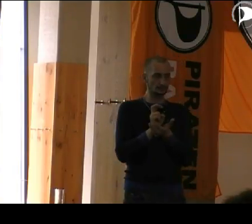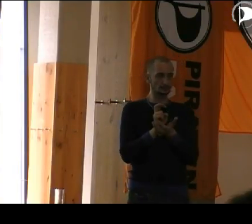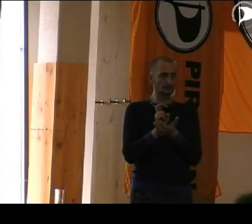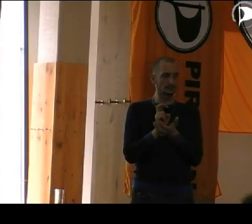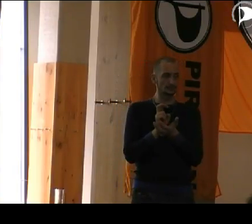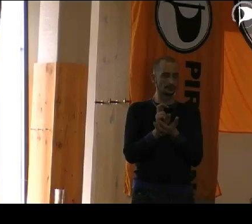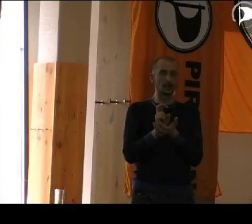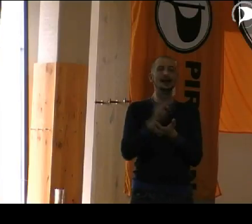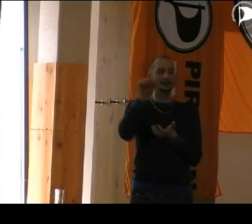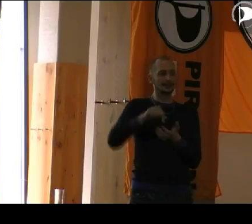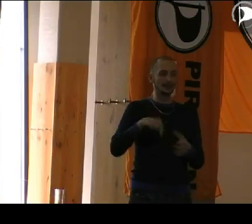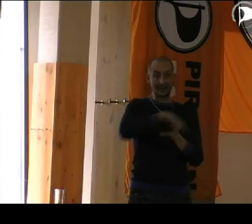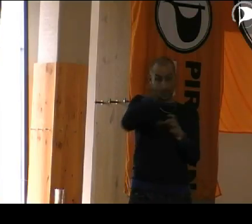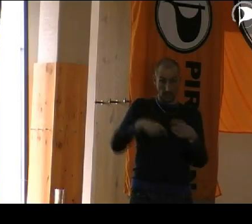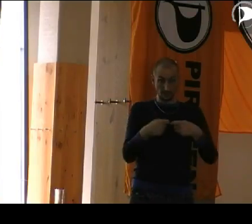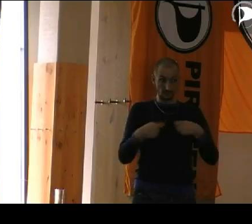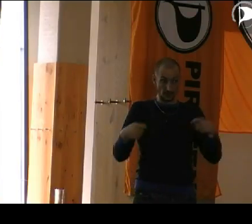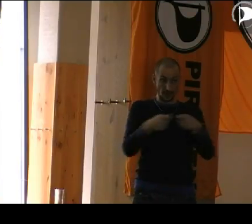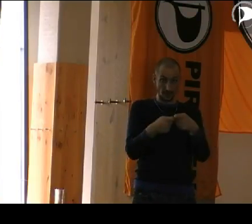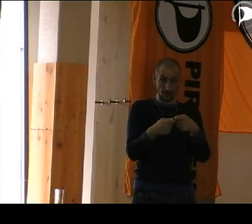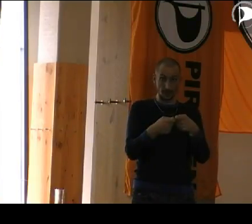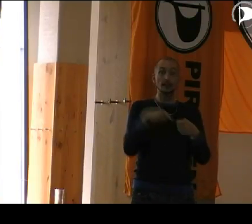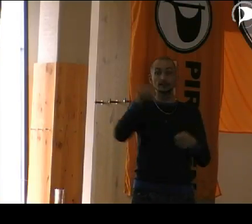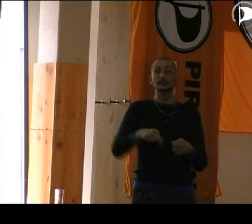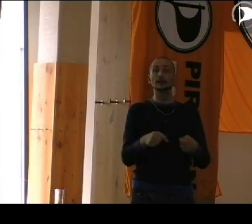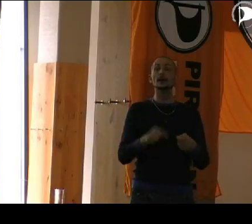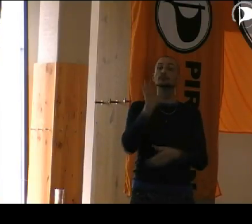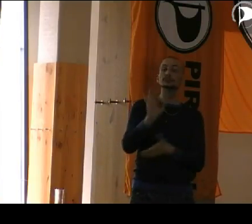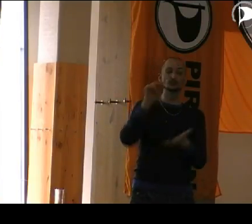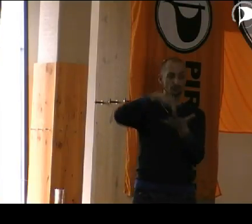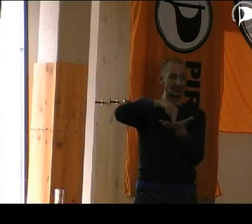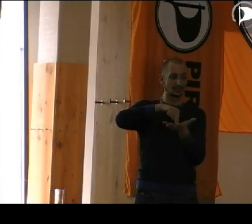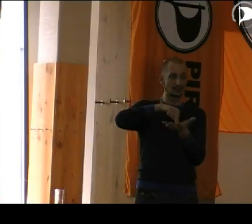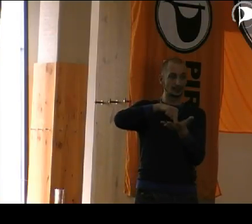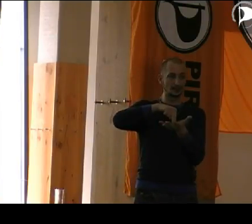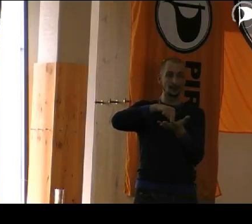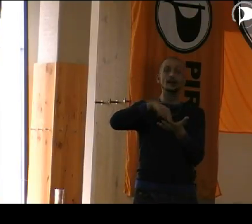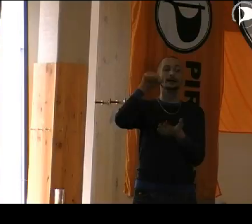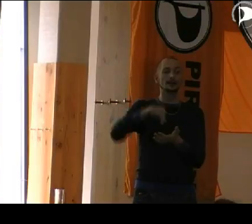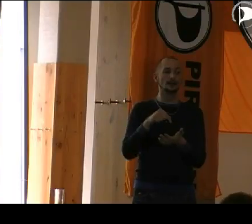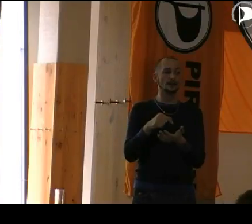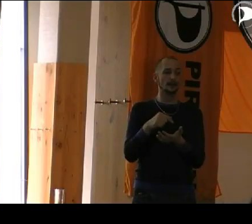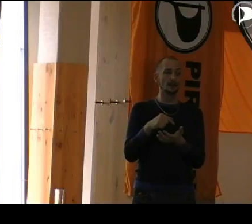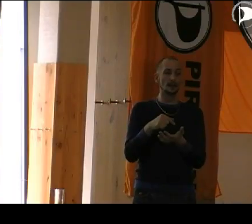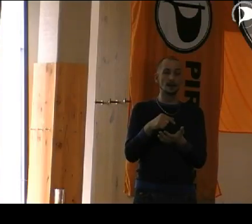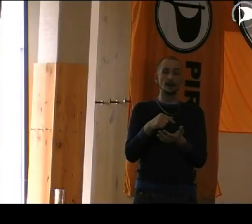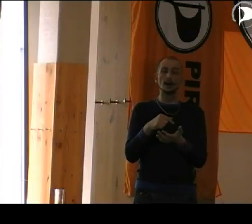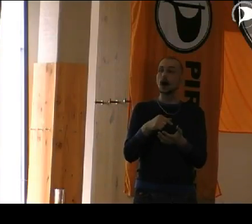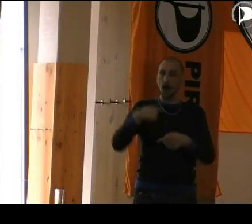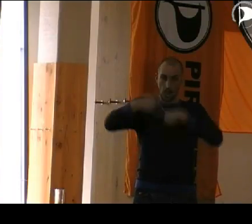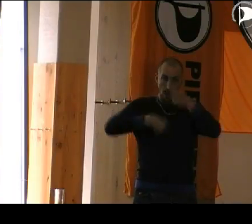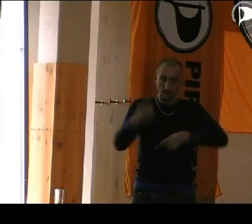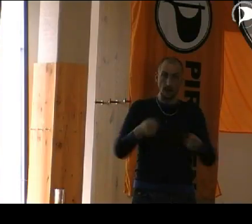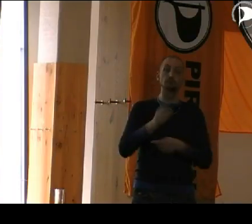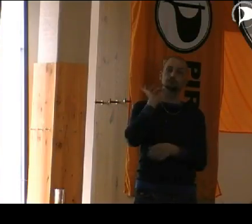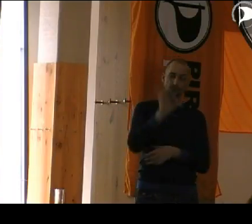der kreis aber an steht gut da ist folglich organisiert die eingeführten arbeits und ab läuft funktioniert einwandfrei hier kann